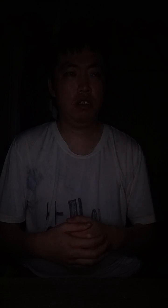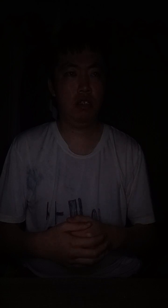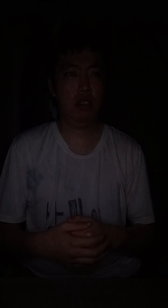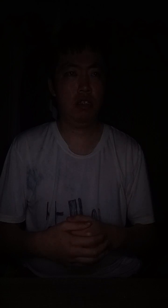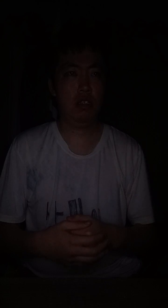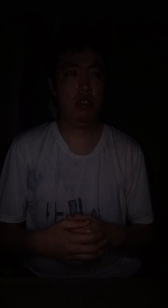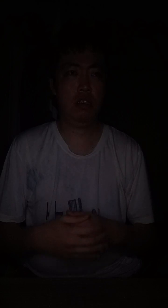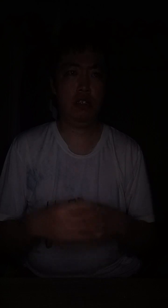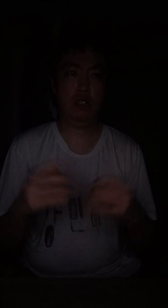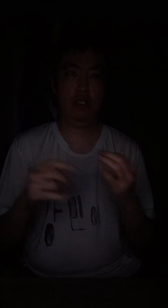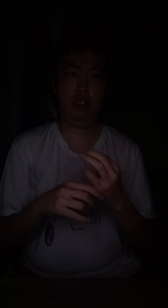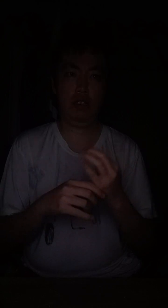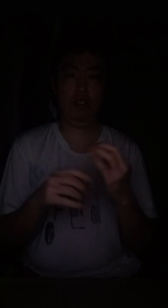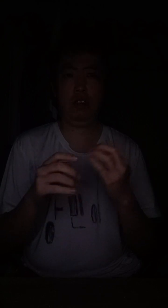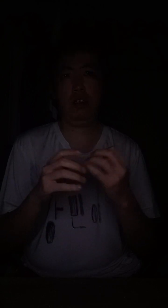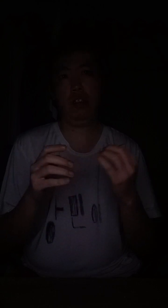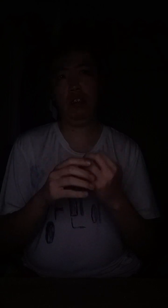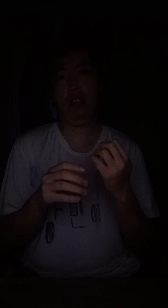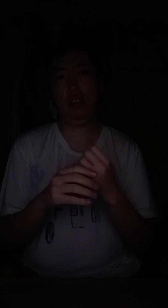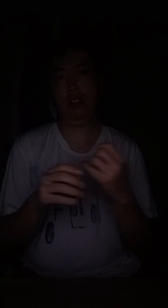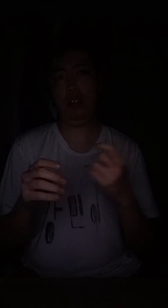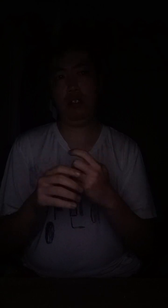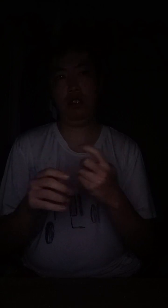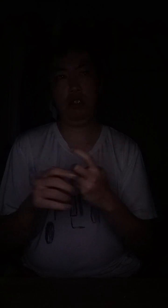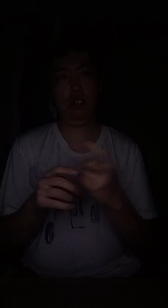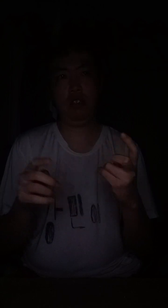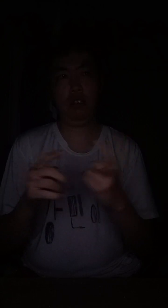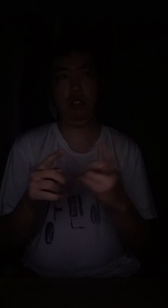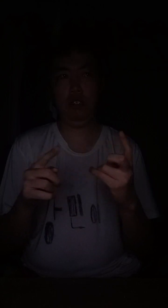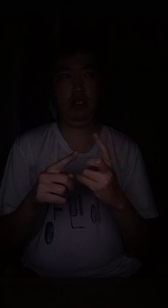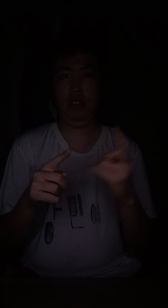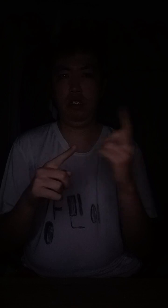이렇게 몰래카메라가 바로 앞에 있어도 전혀 인식하지 못합니다.